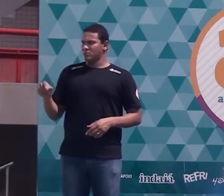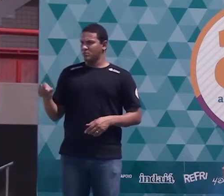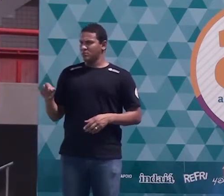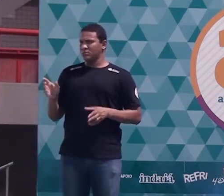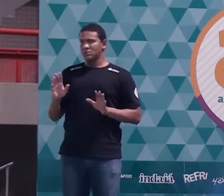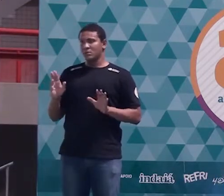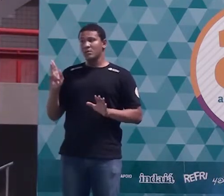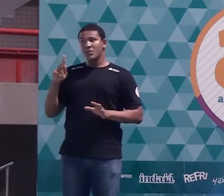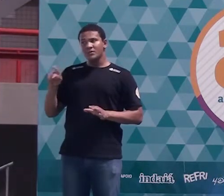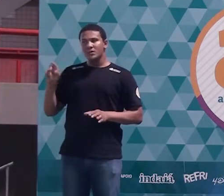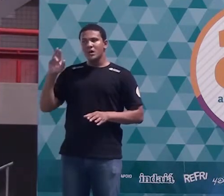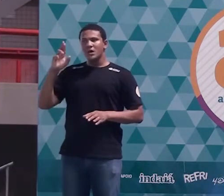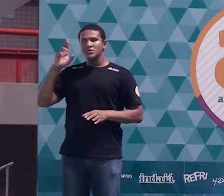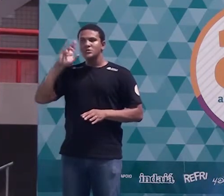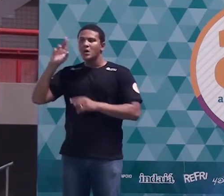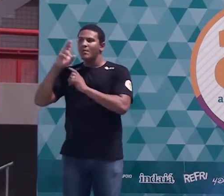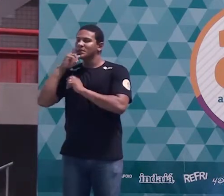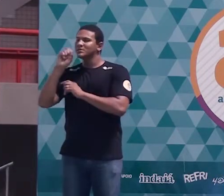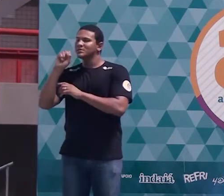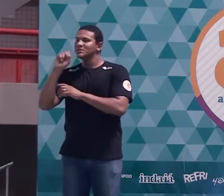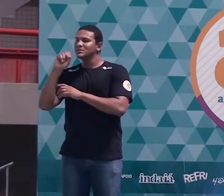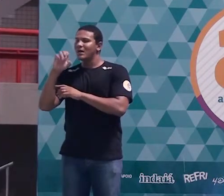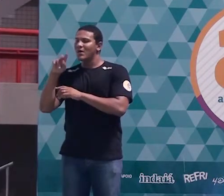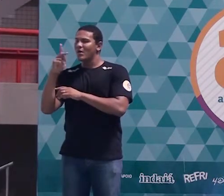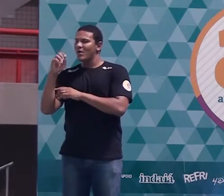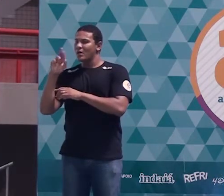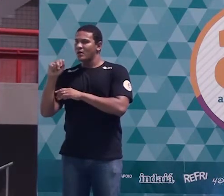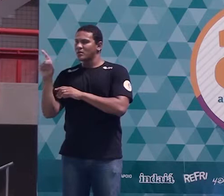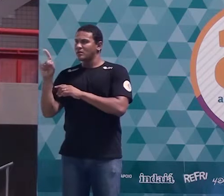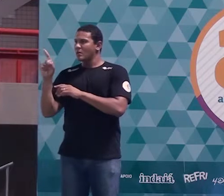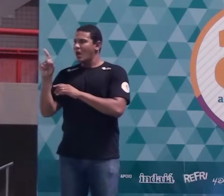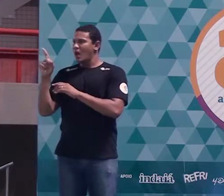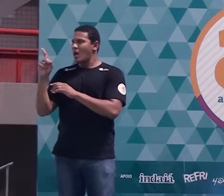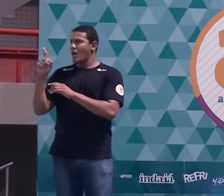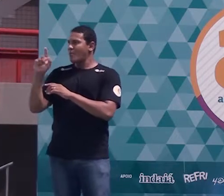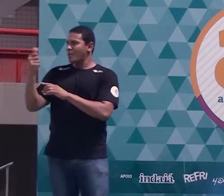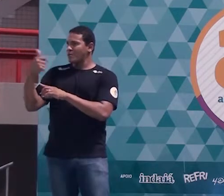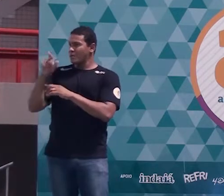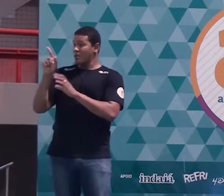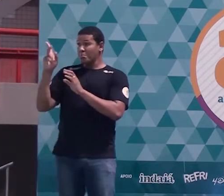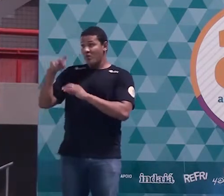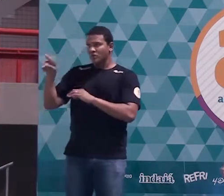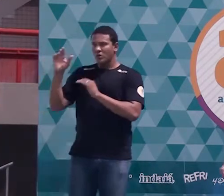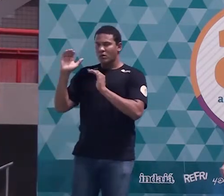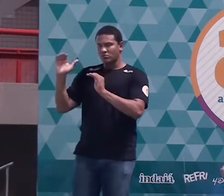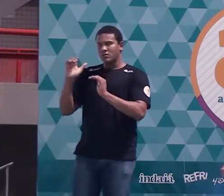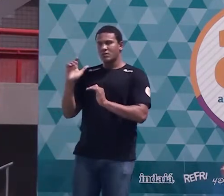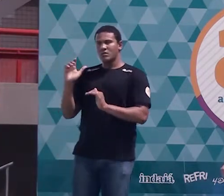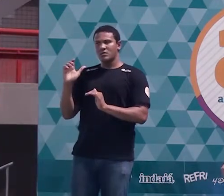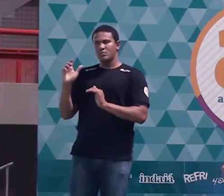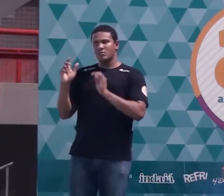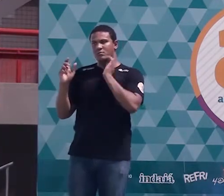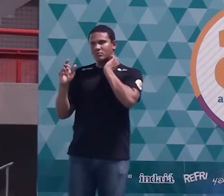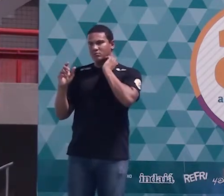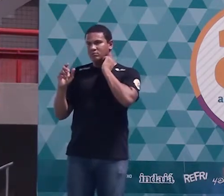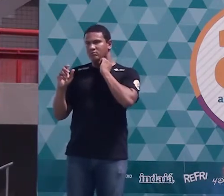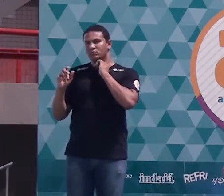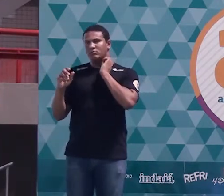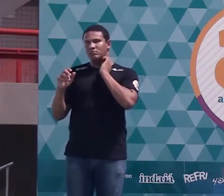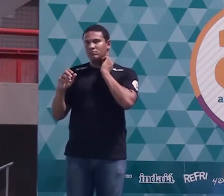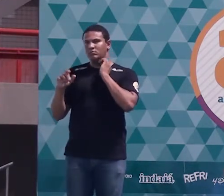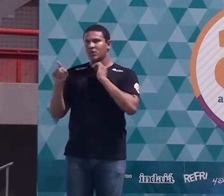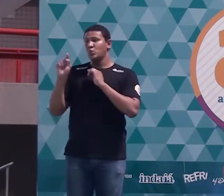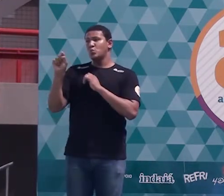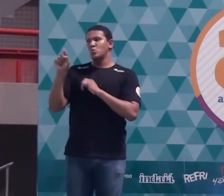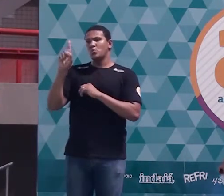você diz, professora, a senhora... É o respeito, mesmo que seja mais nova, só por ser sua professora, você já respeita. Você chama de tu, que é